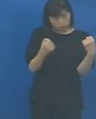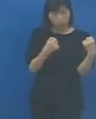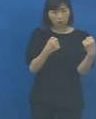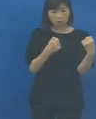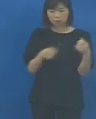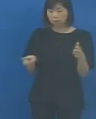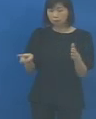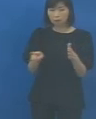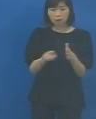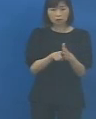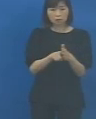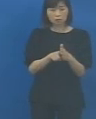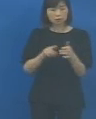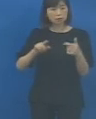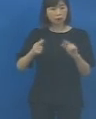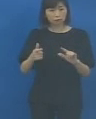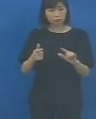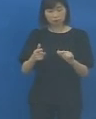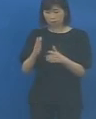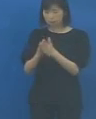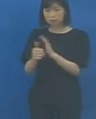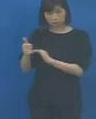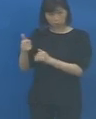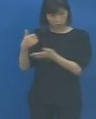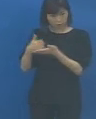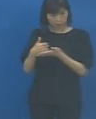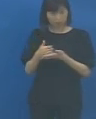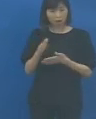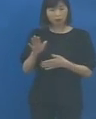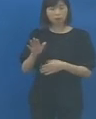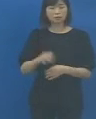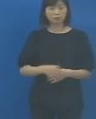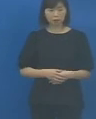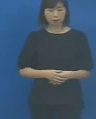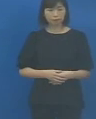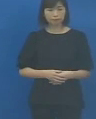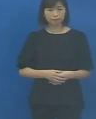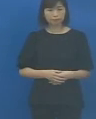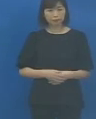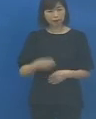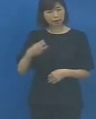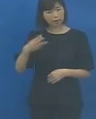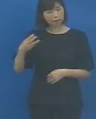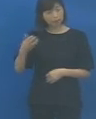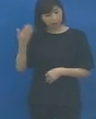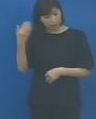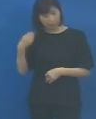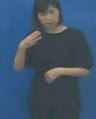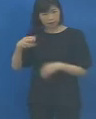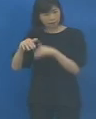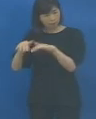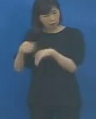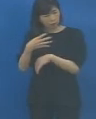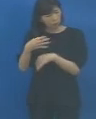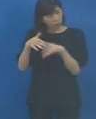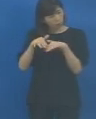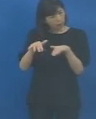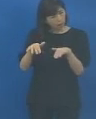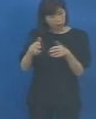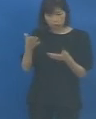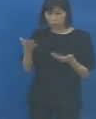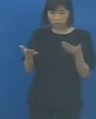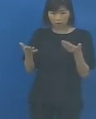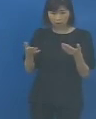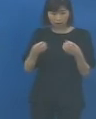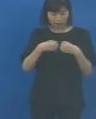ていうのは、まあ、知事も再三おっしゃっていらっしゃるんですけども、ちょっと3波4波と比べても感染の広がりの度合いっていうのがちょっと異常だなと思ってい